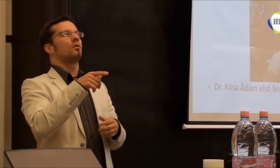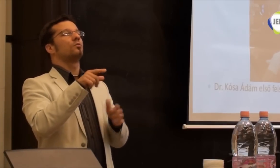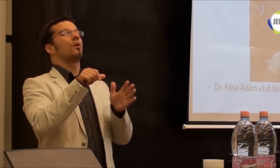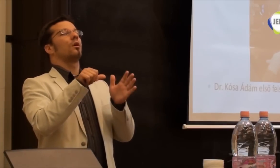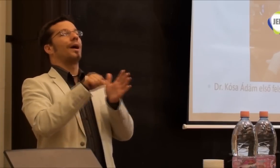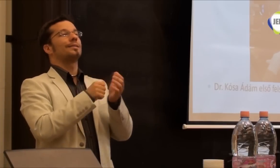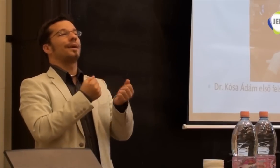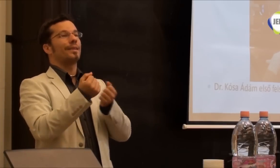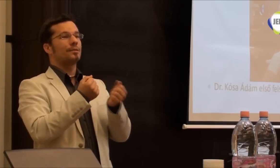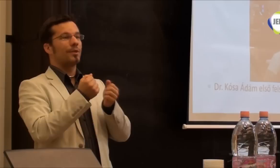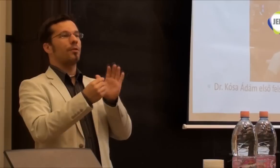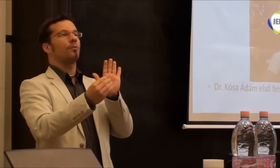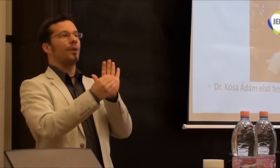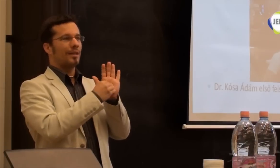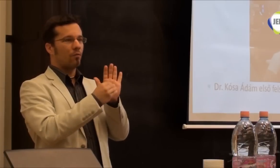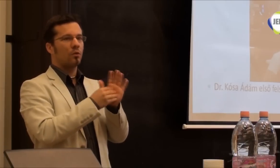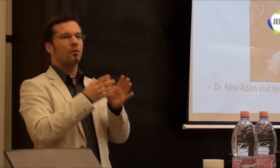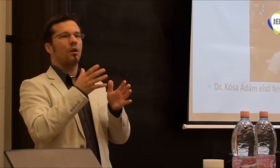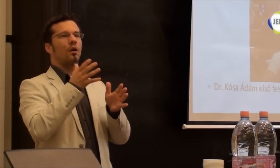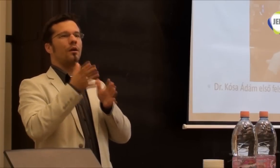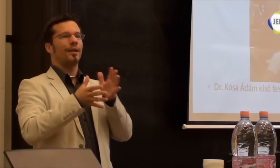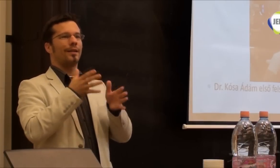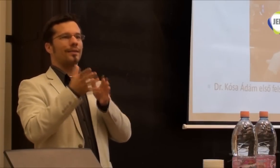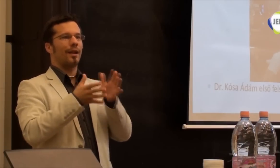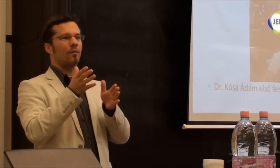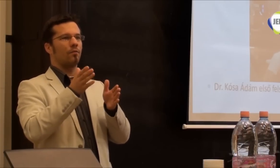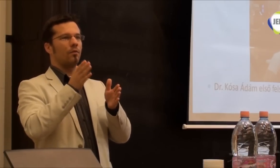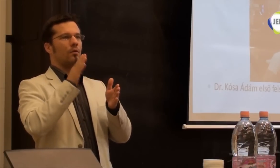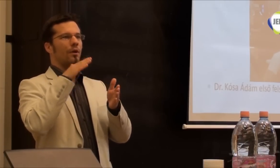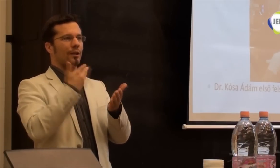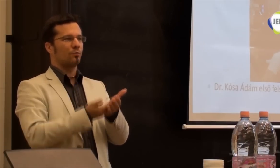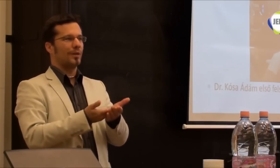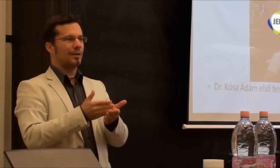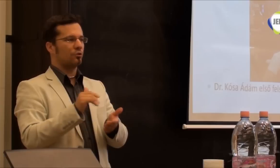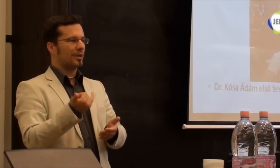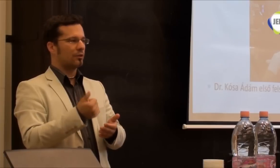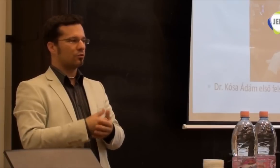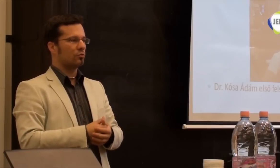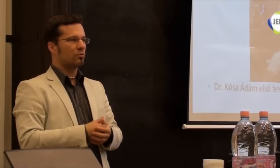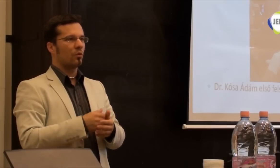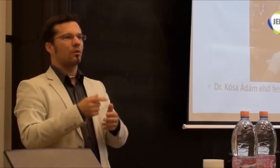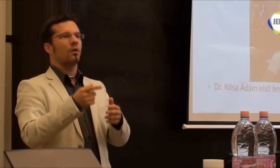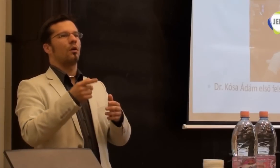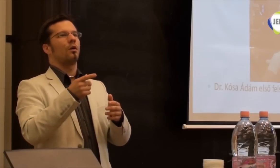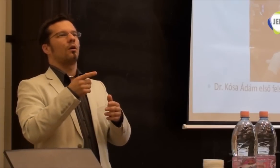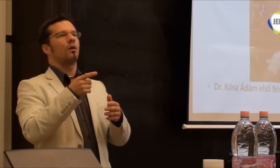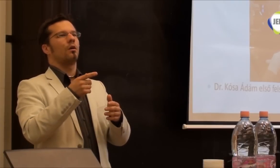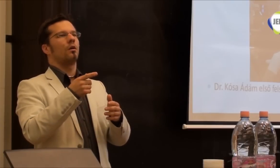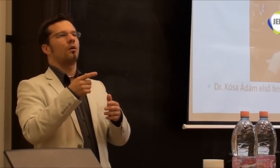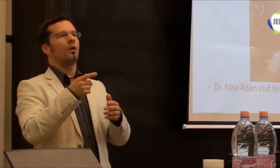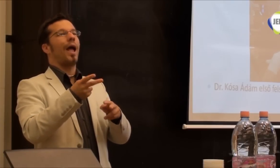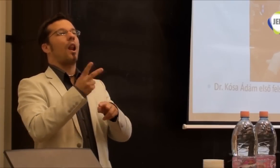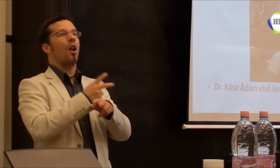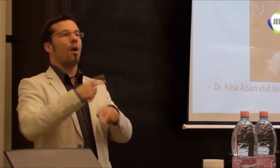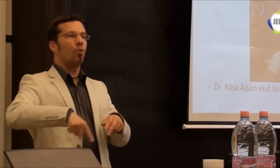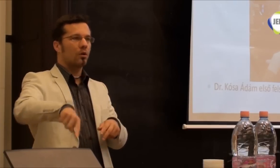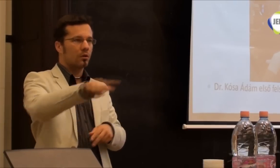volt. Az ENSZ egyezményben benne van a jelnyelv elismerése is.